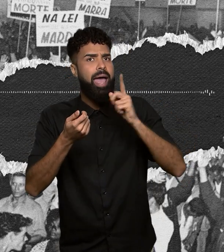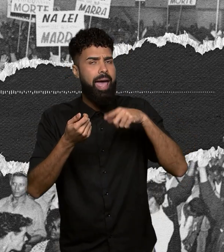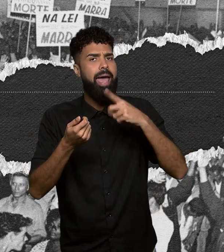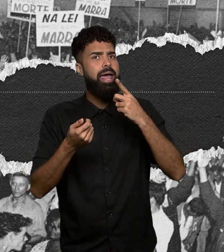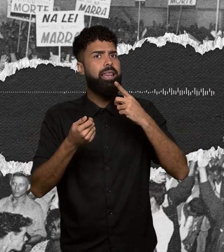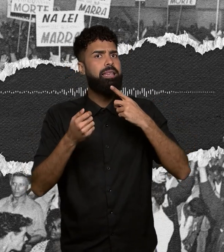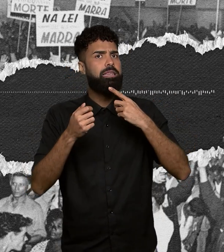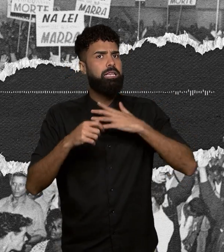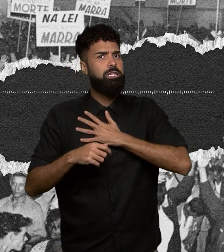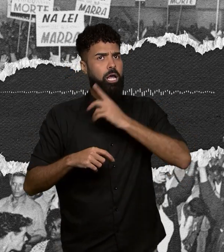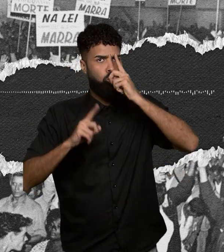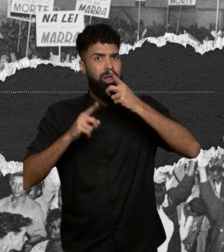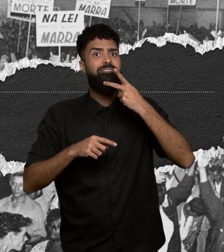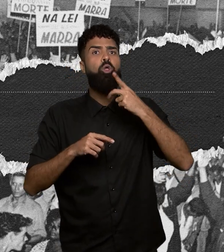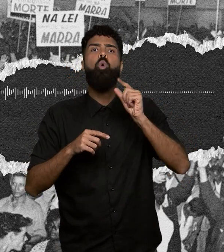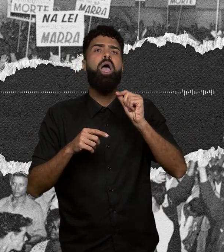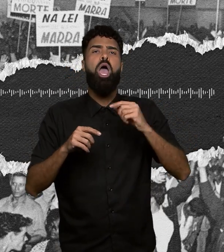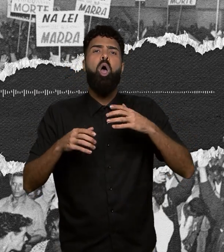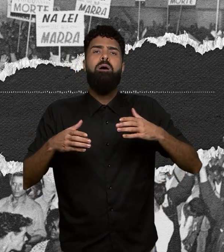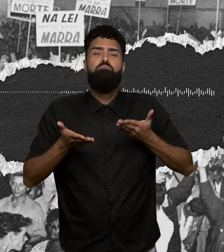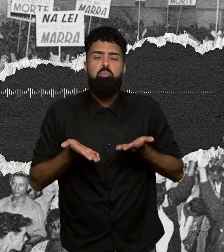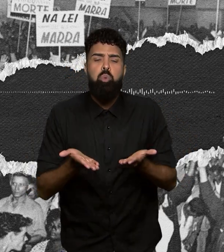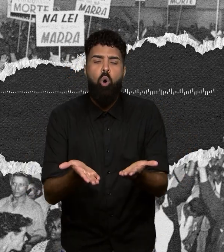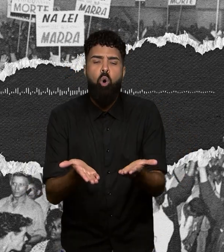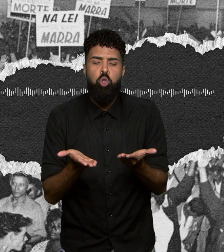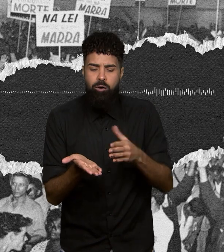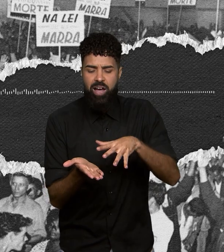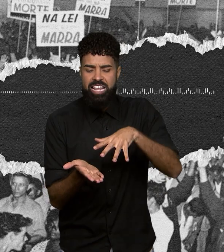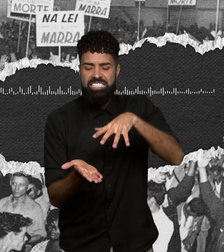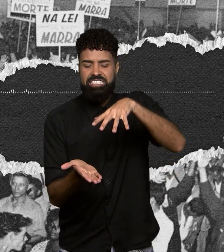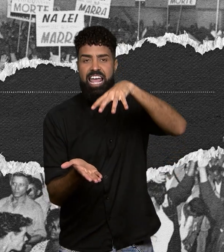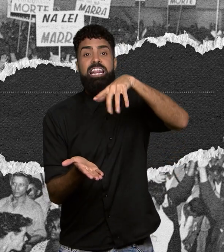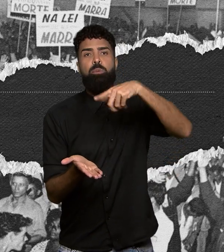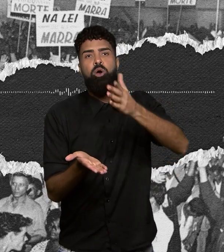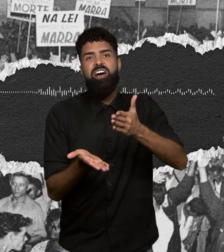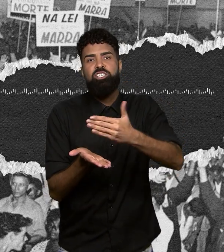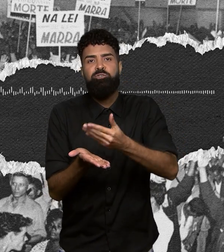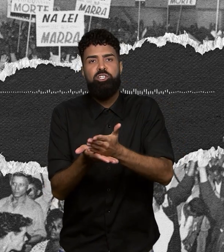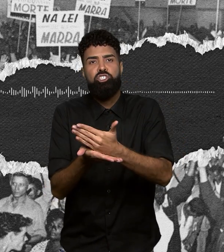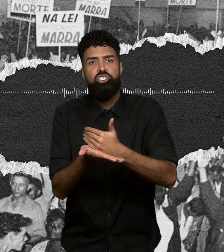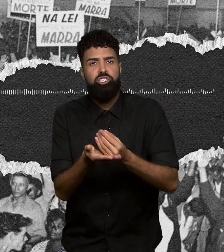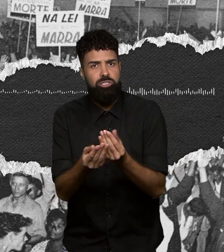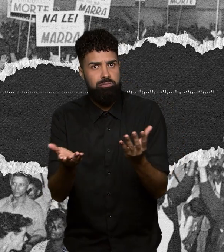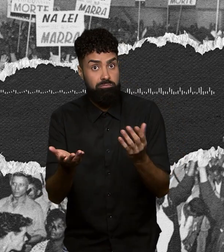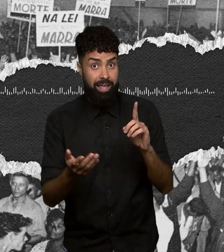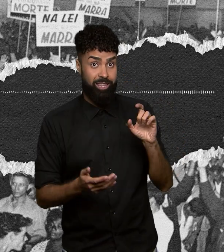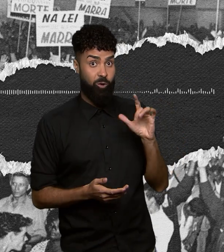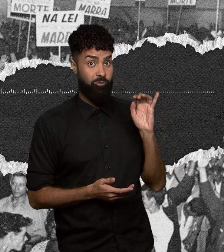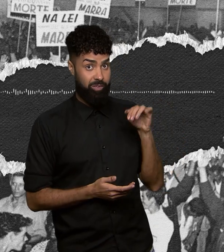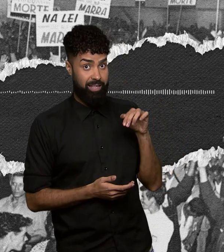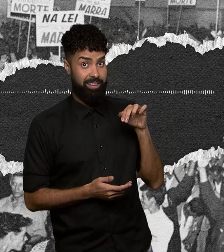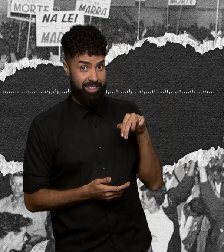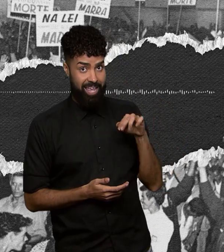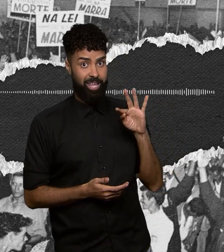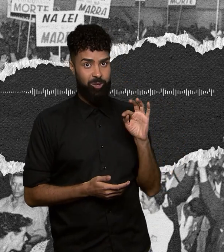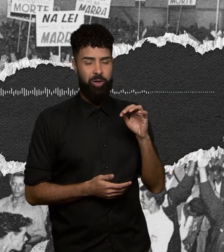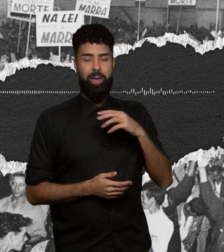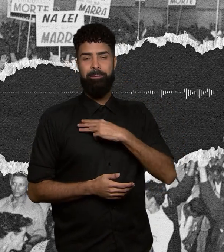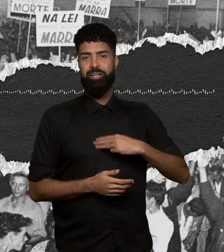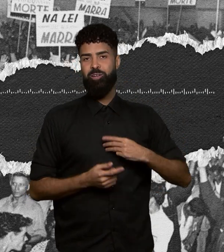que ia crescer para depois ser dividido a frase é atribuída a Delfin Neto que foi ministro da Fazenda de